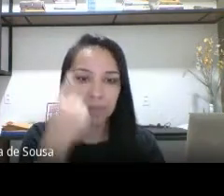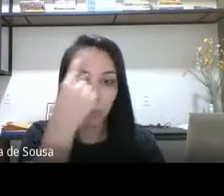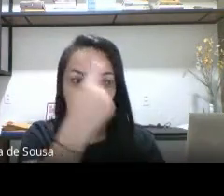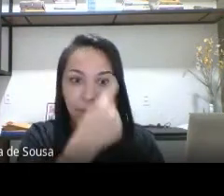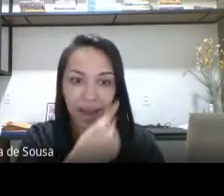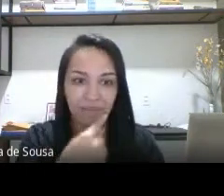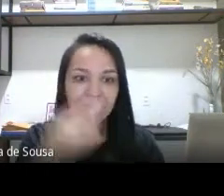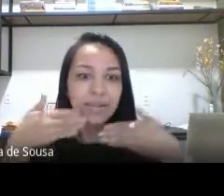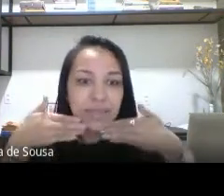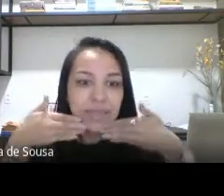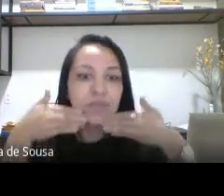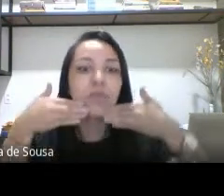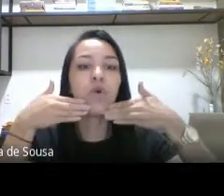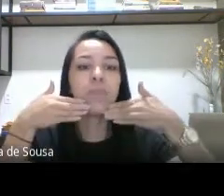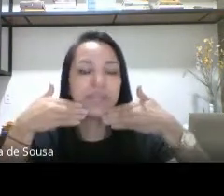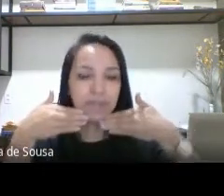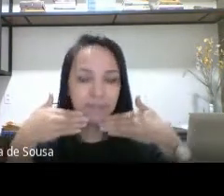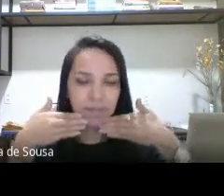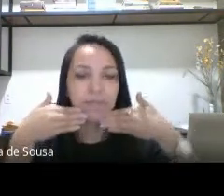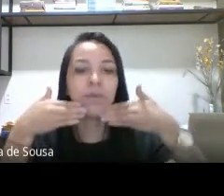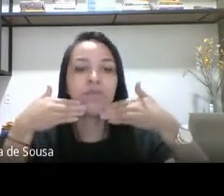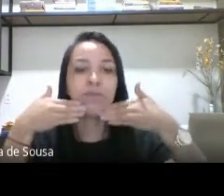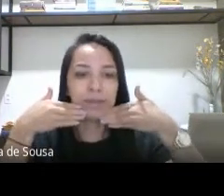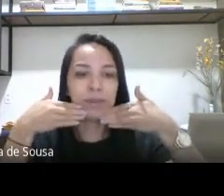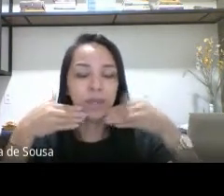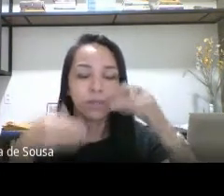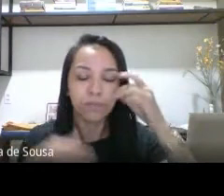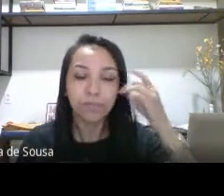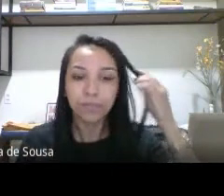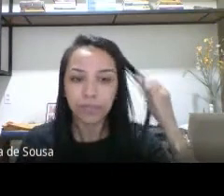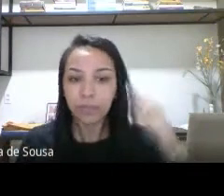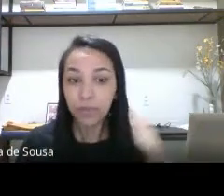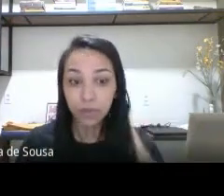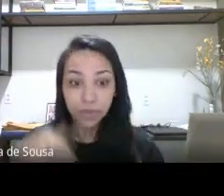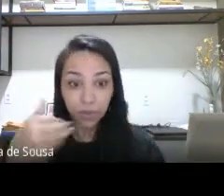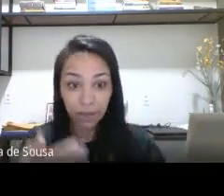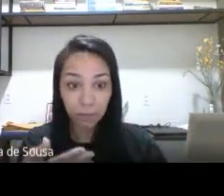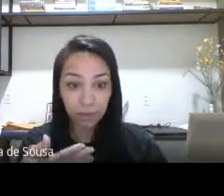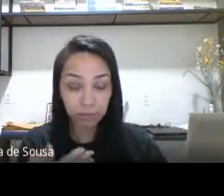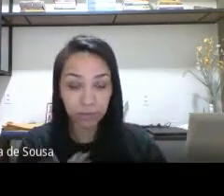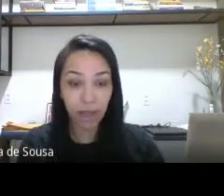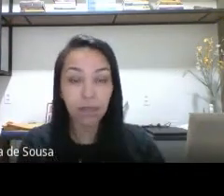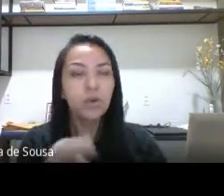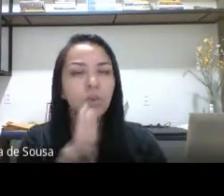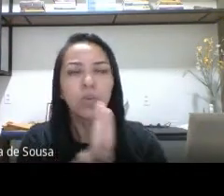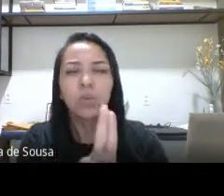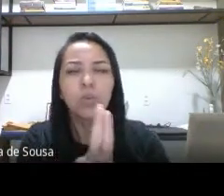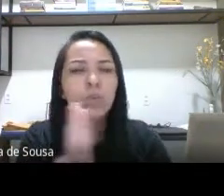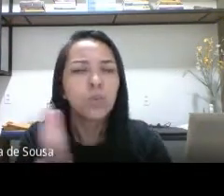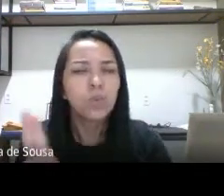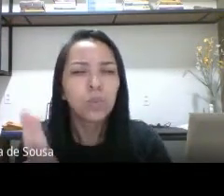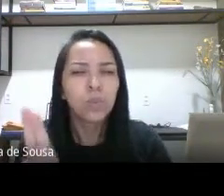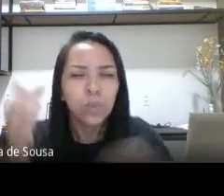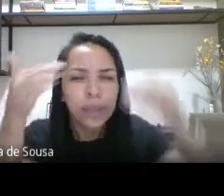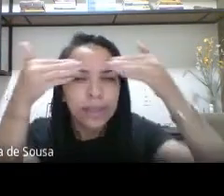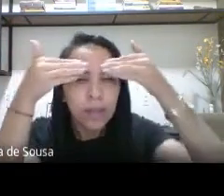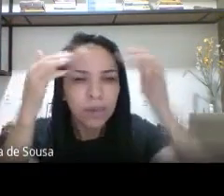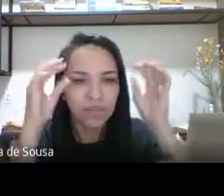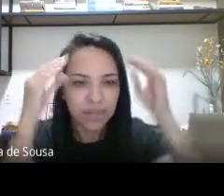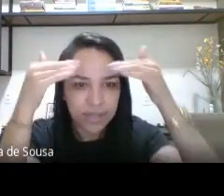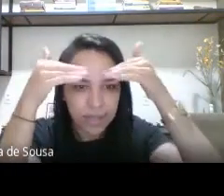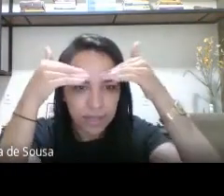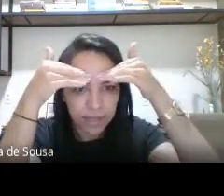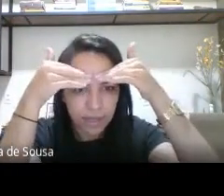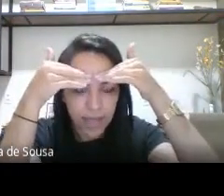tá bom? A face e o corpo, esse movimento aqui. Então, se eu quero perguntar, tenho